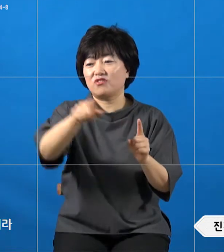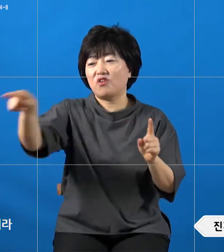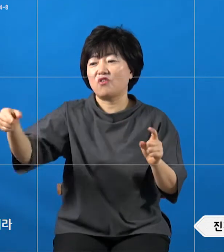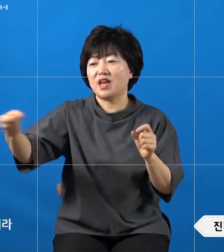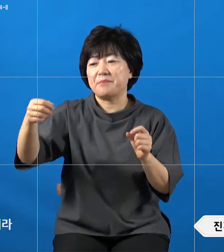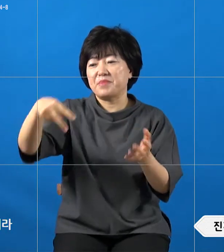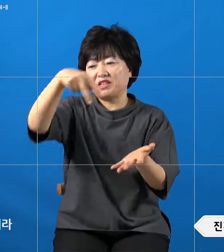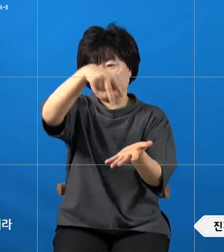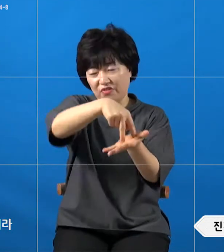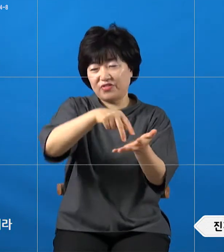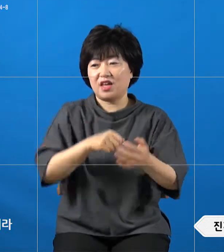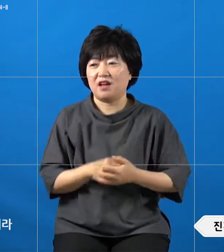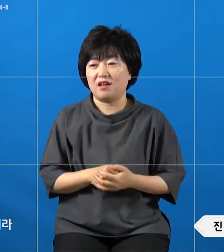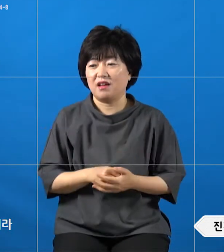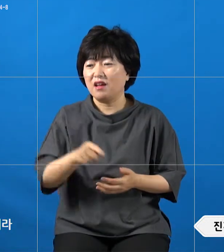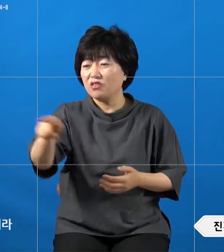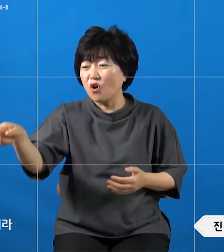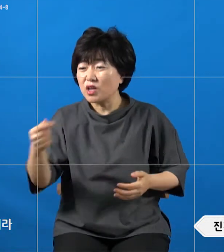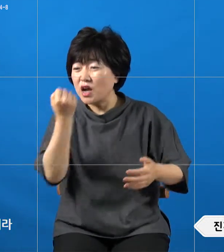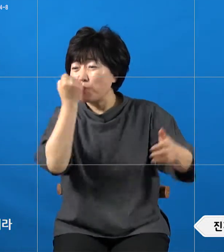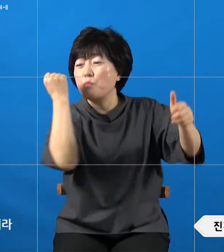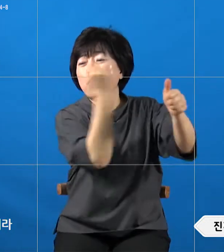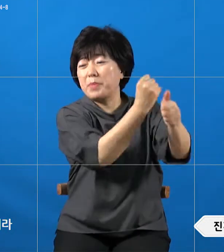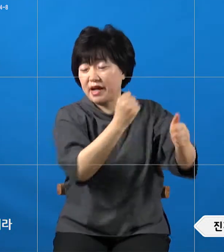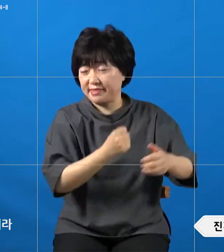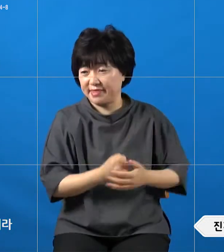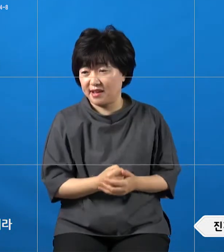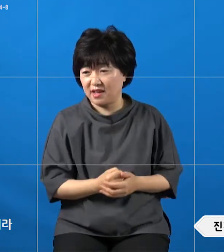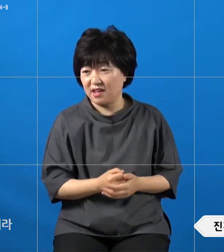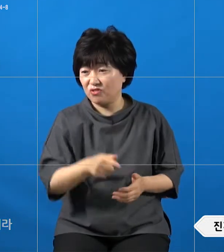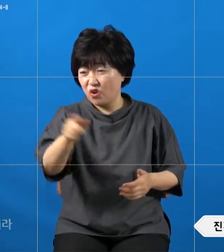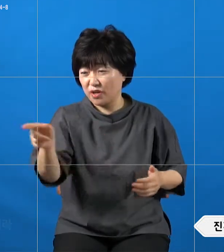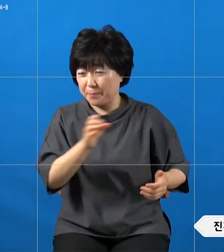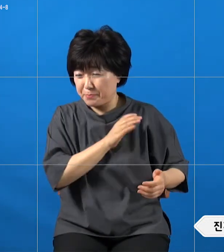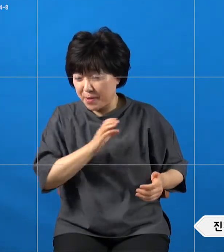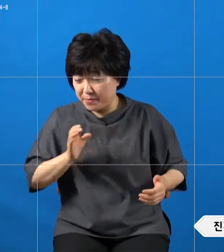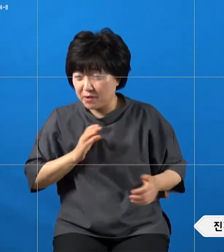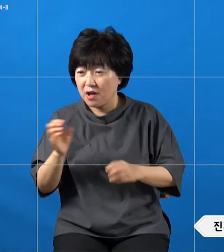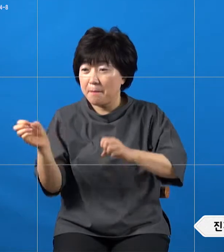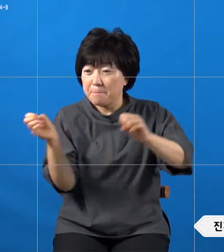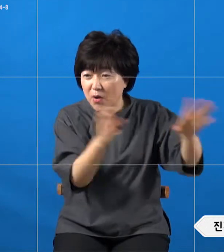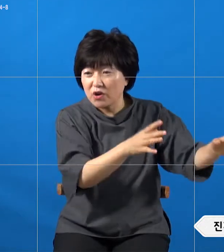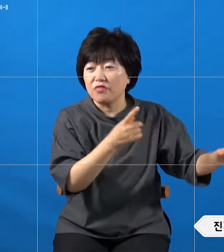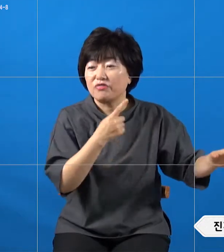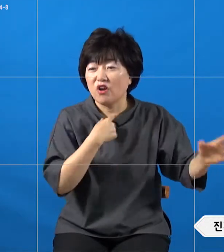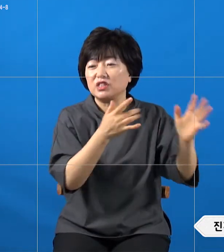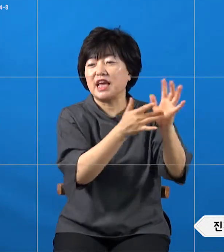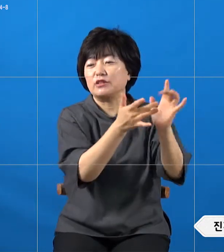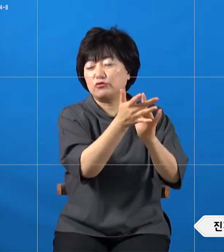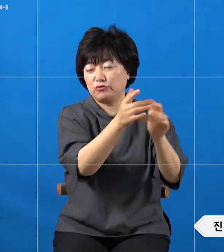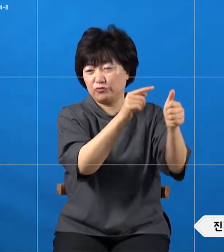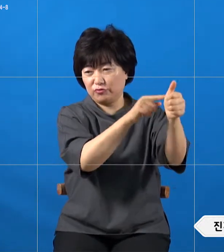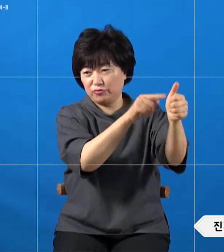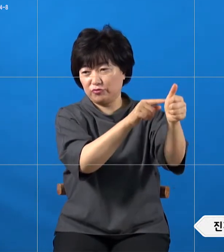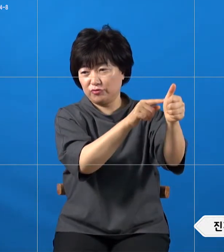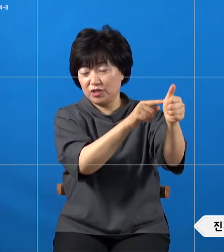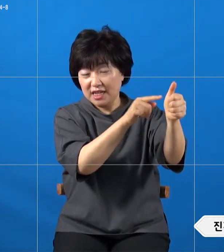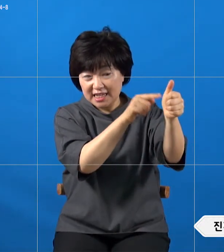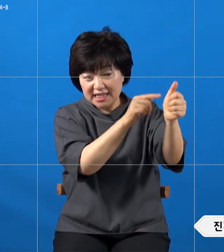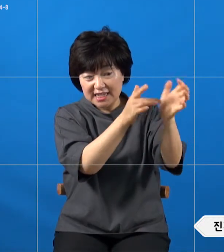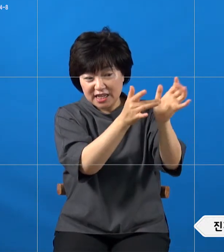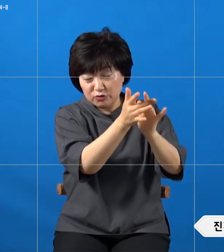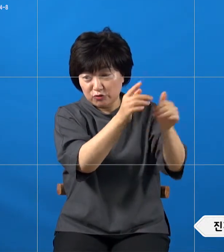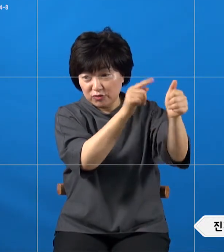섰느니라. 너희가 못 박았다고 말합니다. 배척하고 버렸던 너희들, 그러나 그